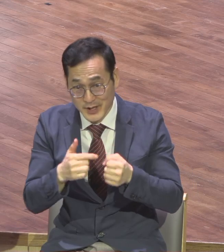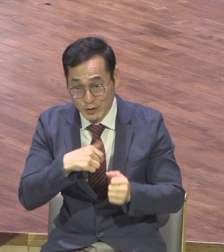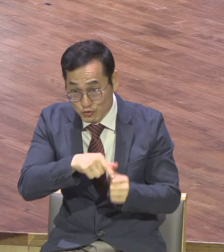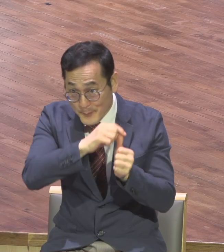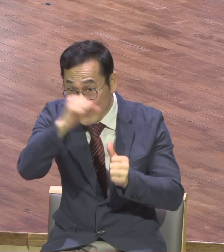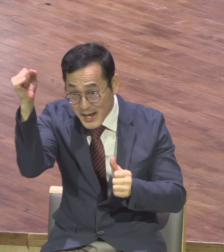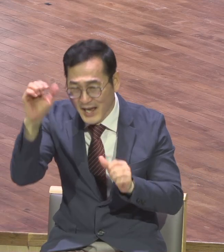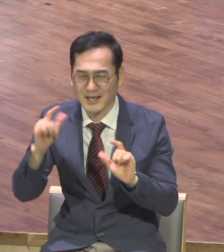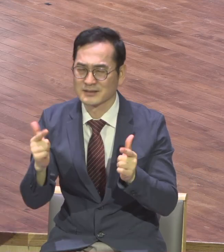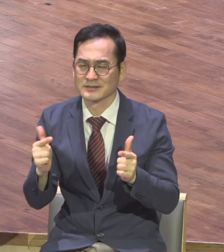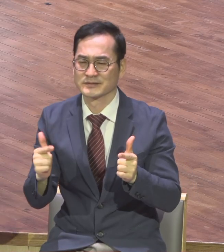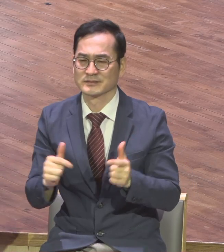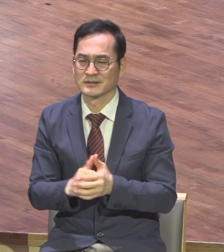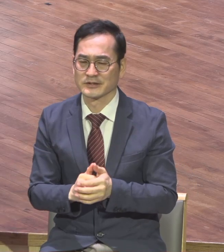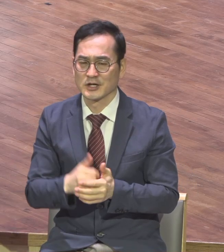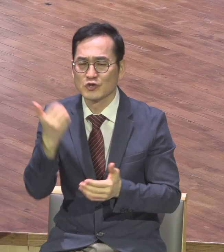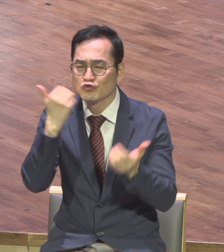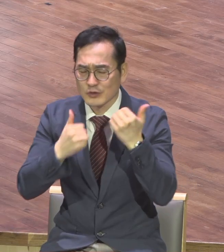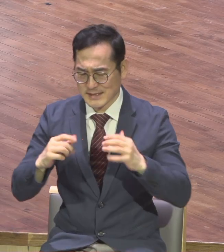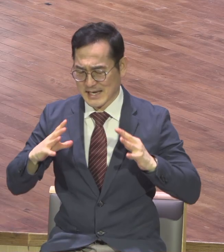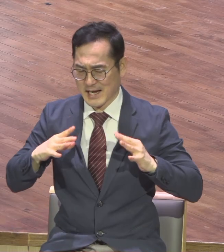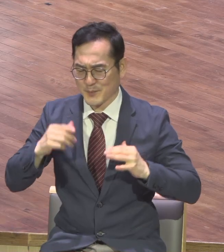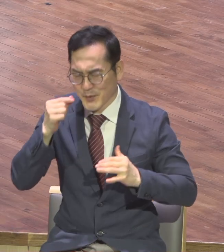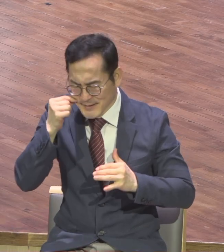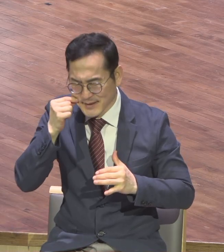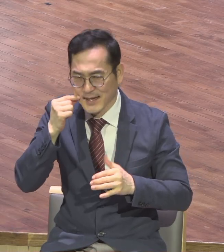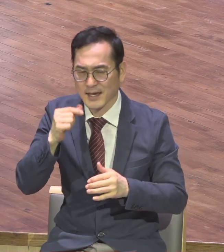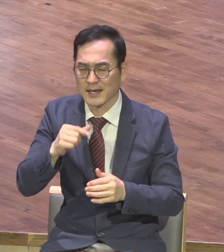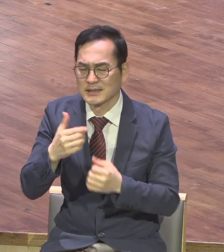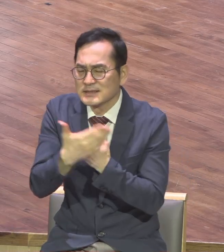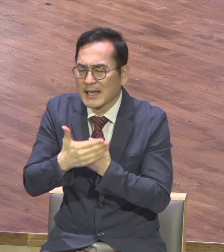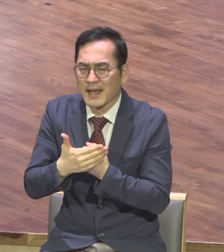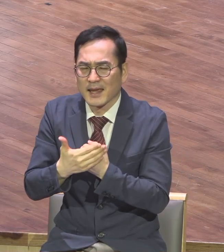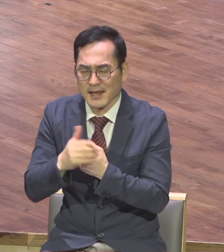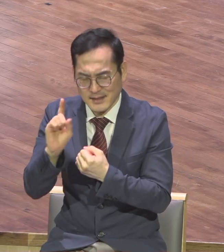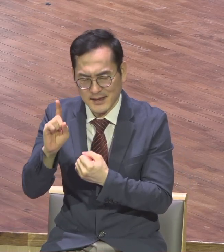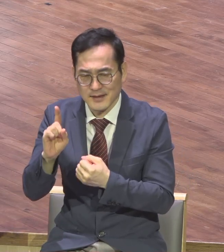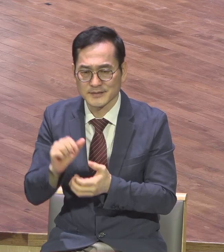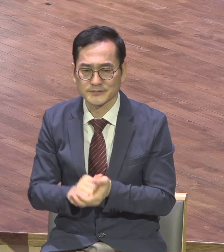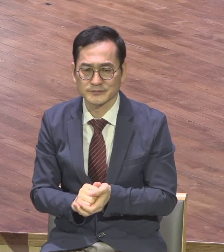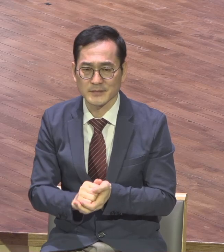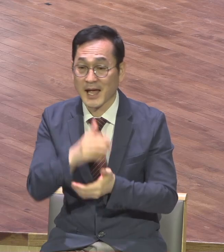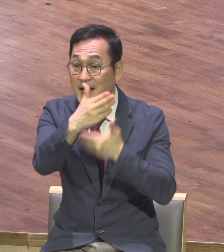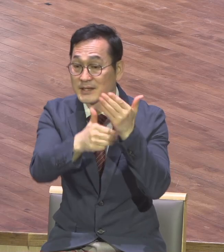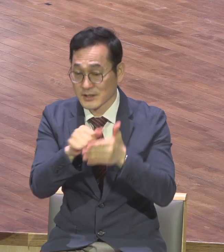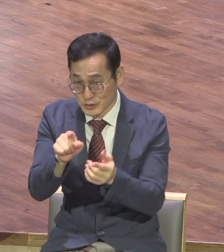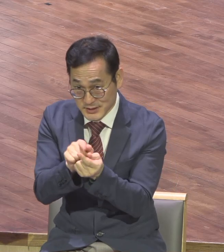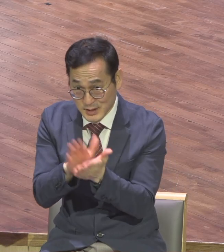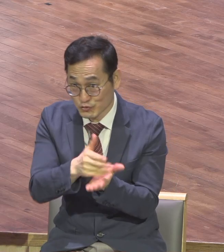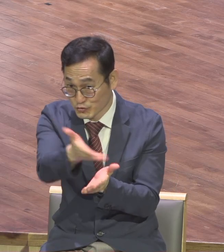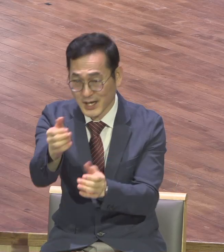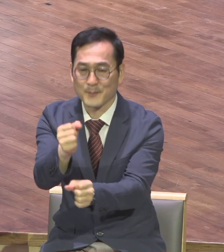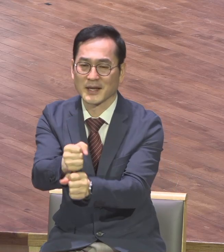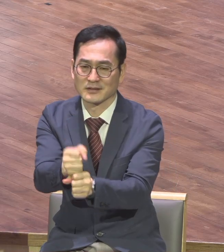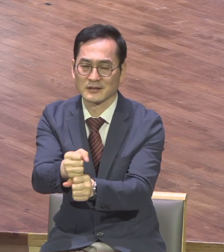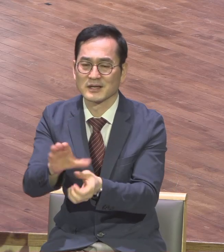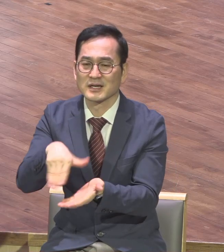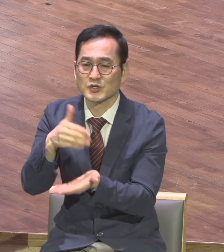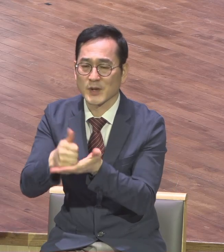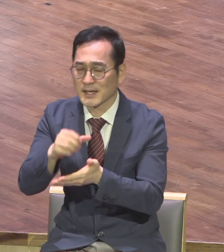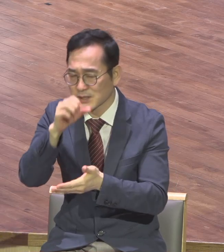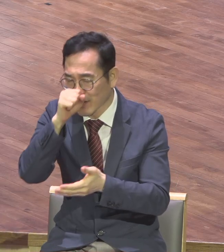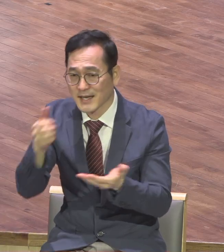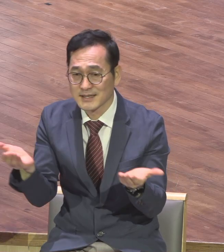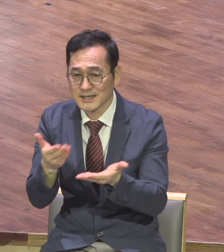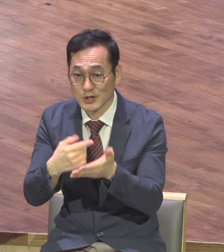이는 누구든지 자랑하지 못하게 함이라. 우리는 그가 만드신 바라 그리스도 예수 안에서 선한 일을